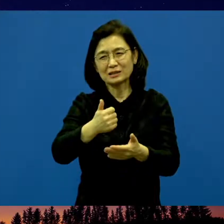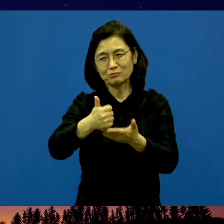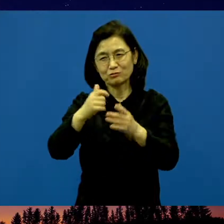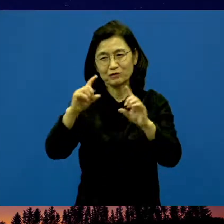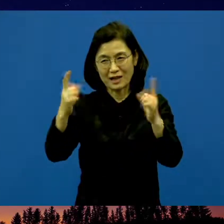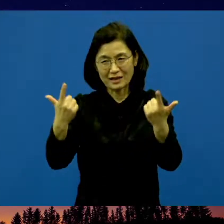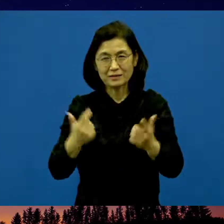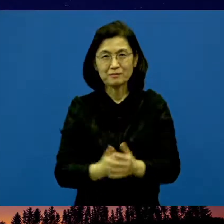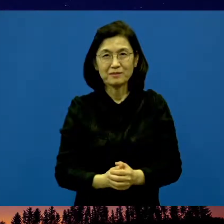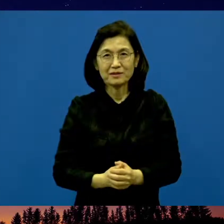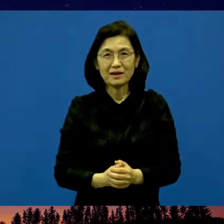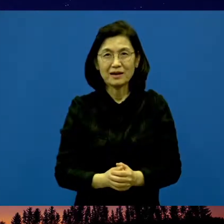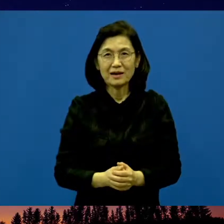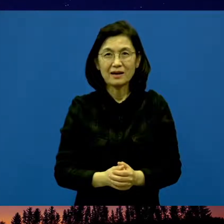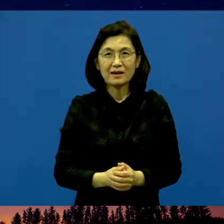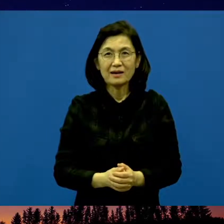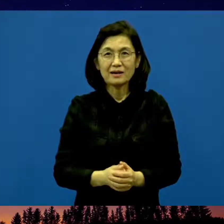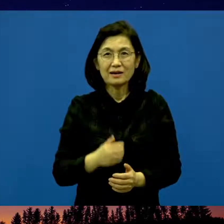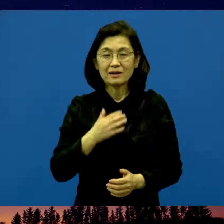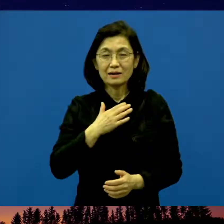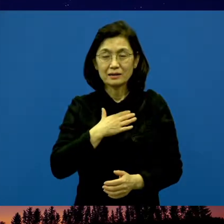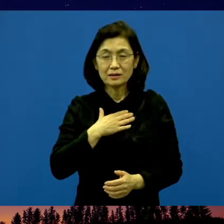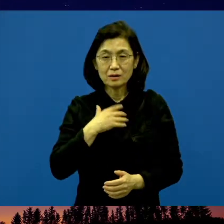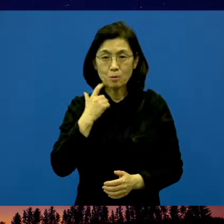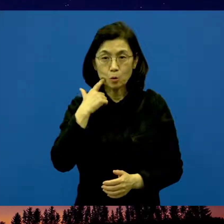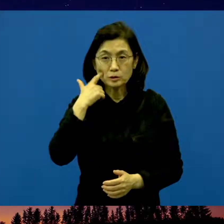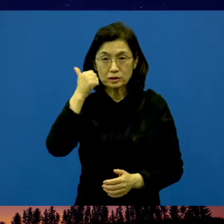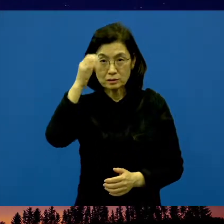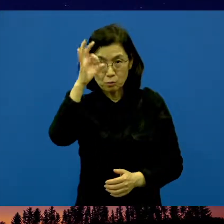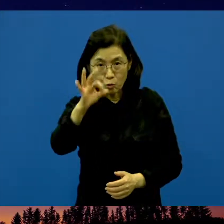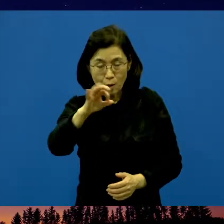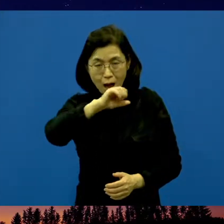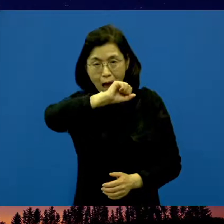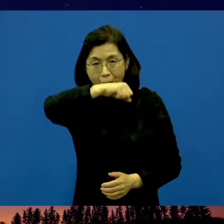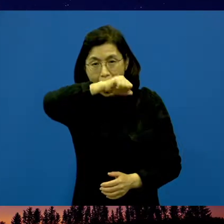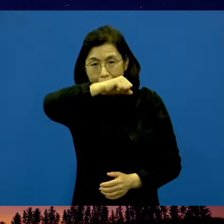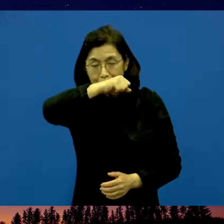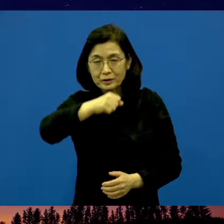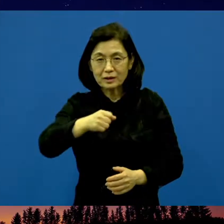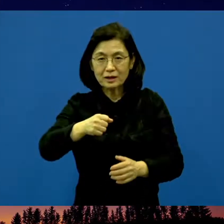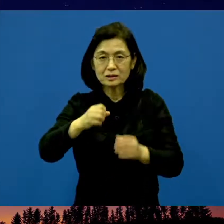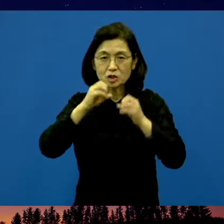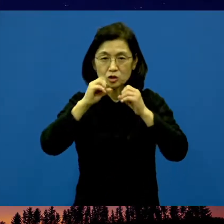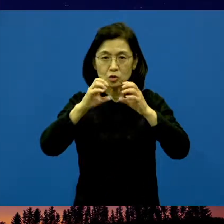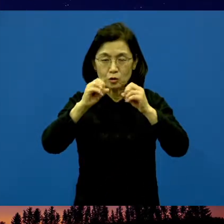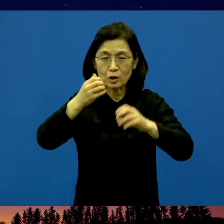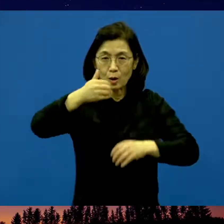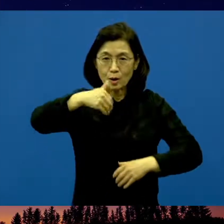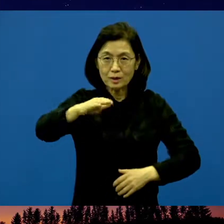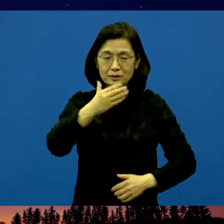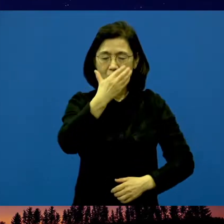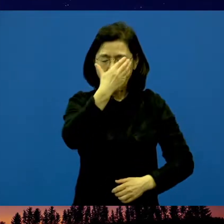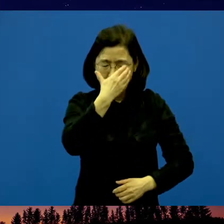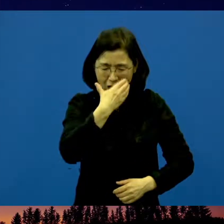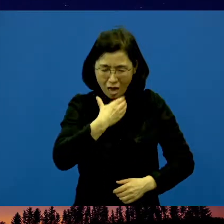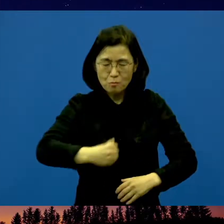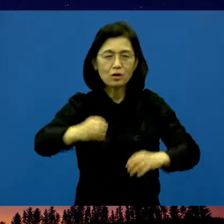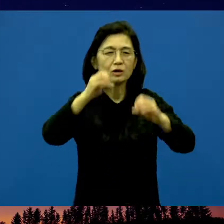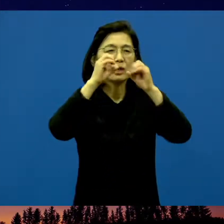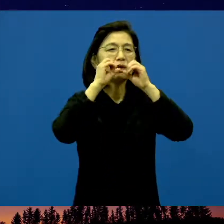저는 아프리카에 가서 선교하시는 분들, 행복한 분들 한두 번 만난 게 아니에요. 억지로 간 분이 어떻게 행복하겠어요,